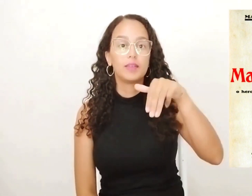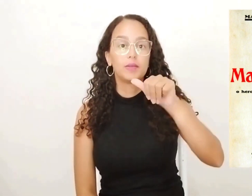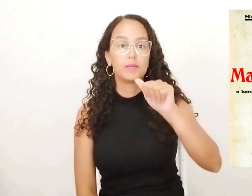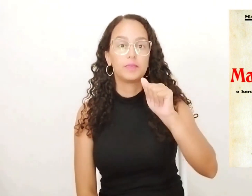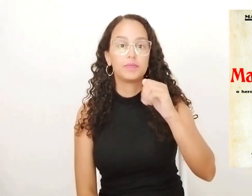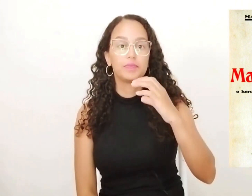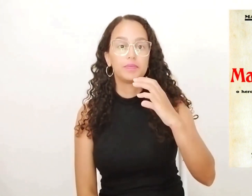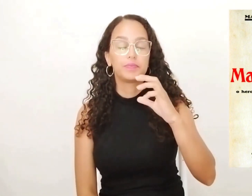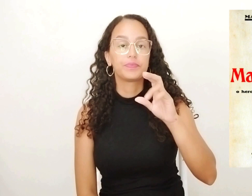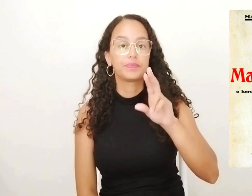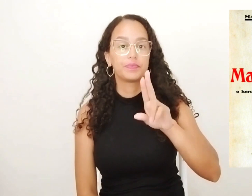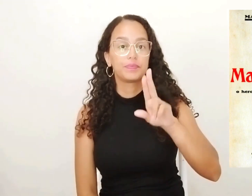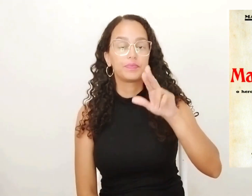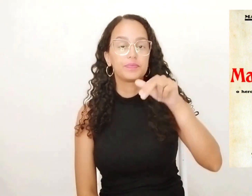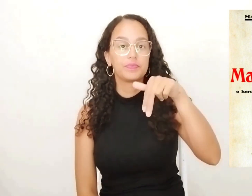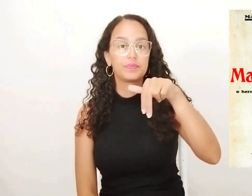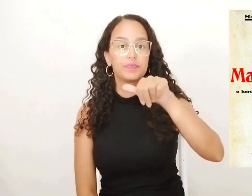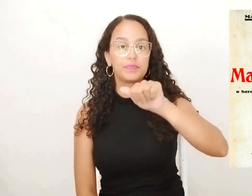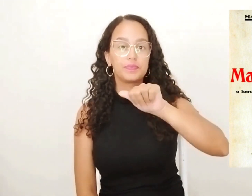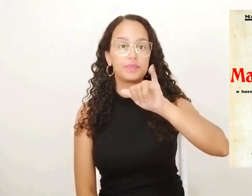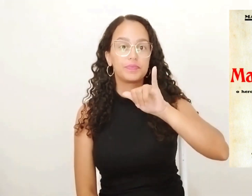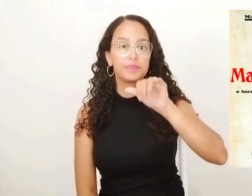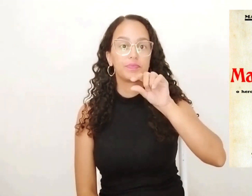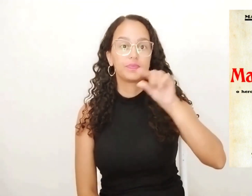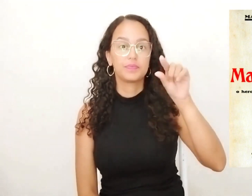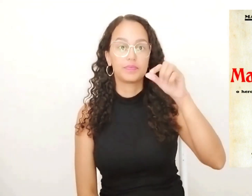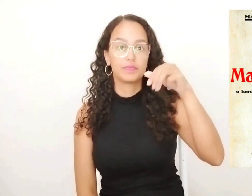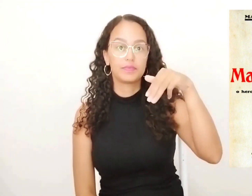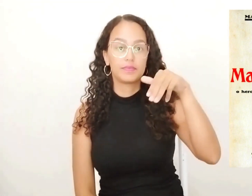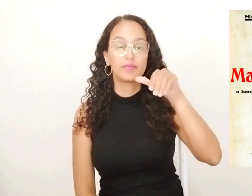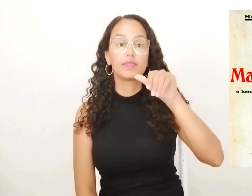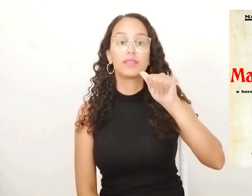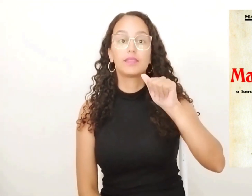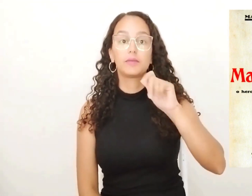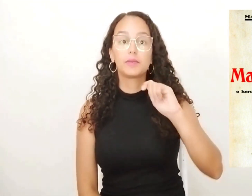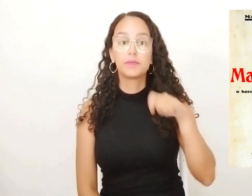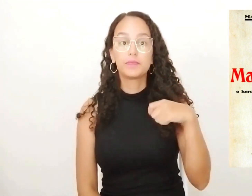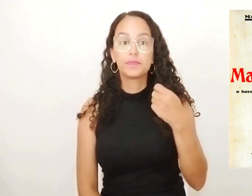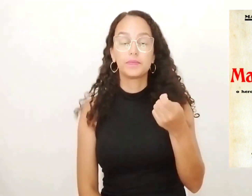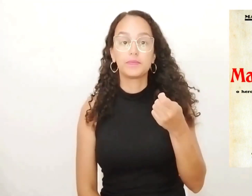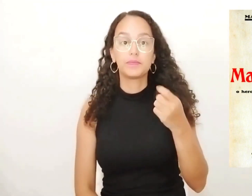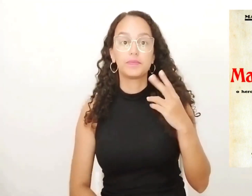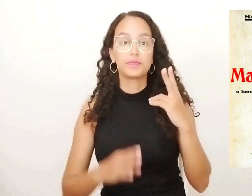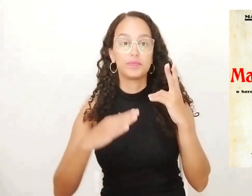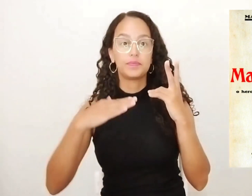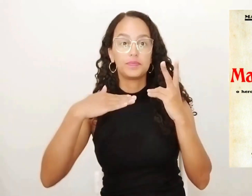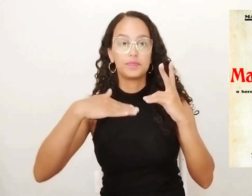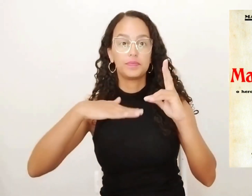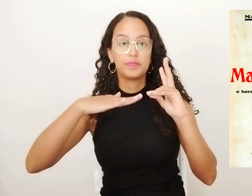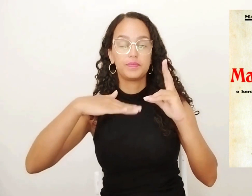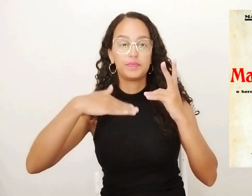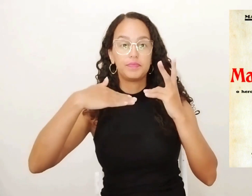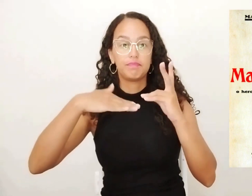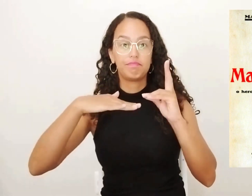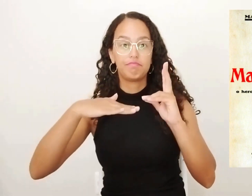Macunaíma nasceu no fundo do Mato Virgem, filho do medo e da noite, uma